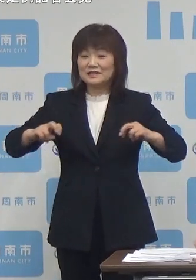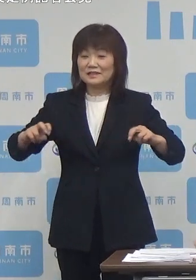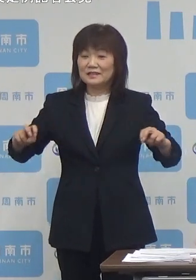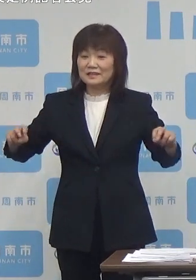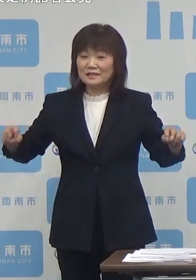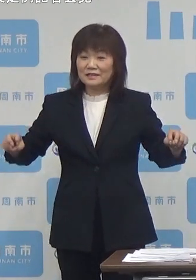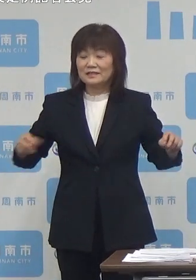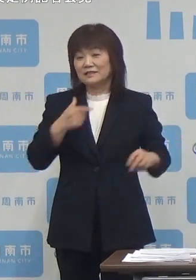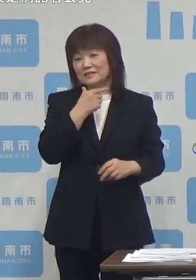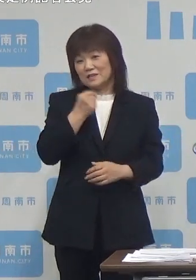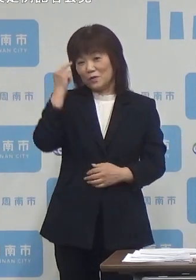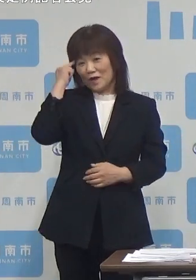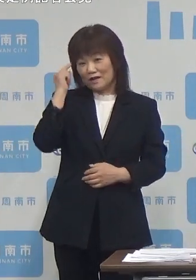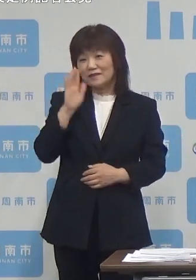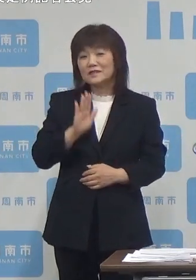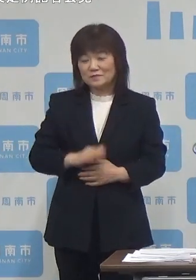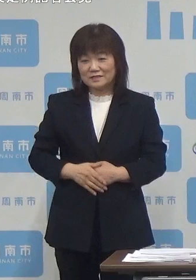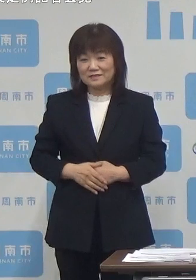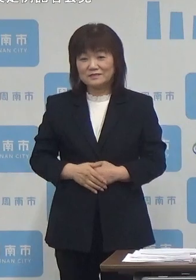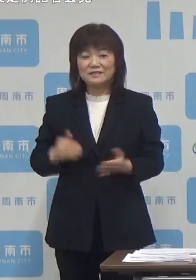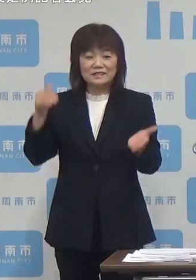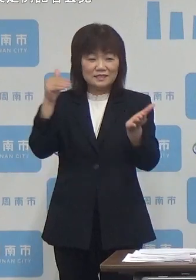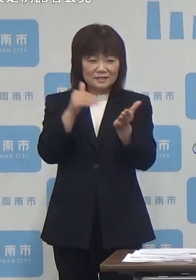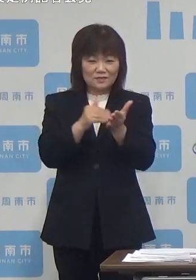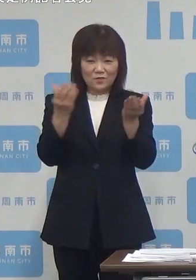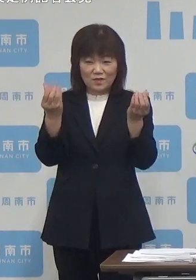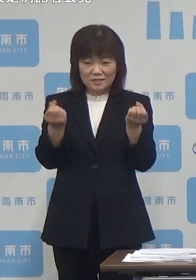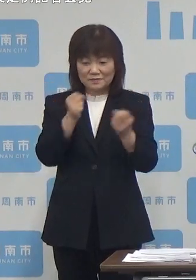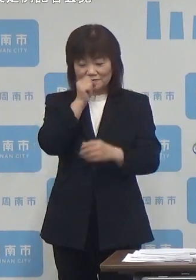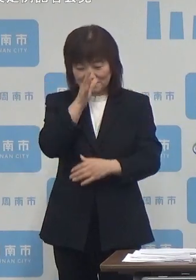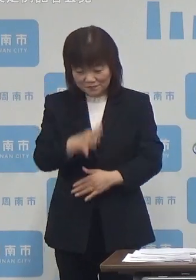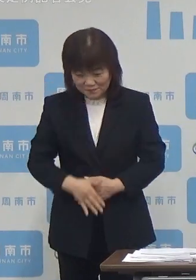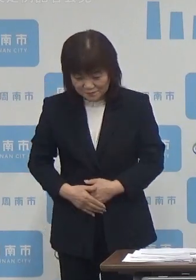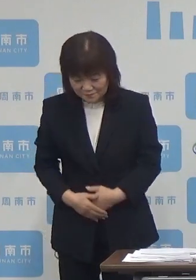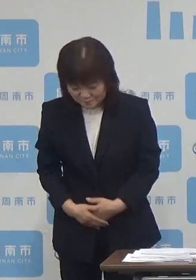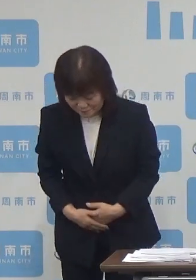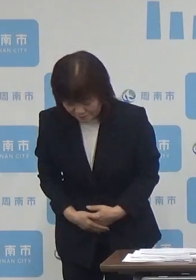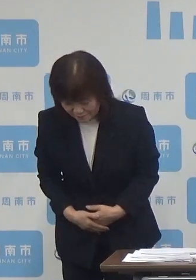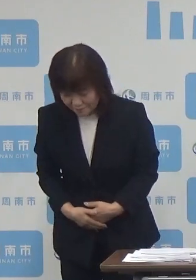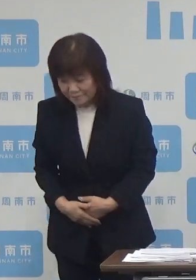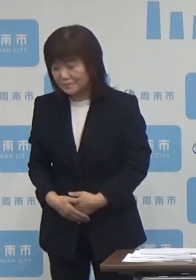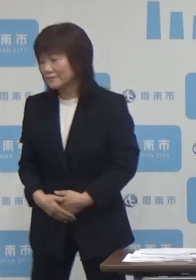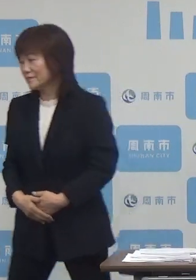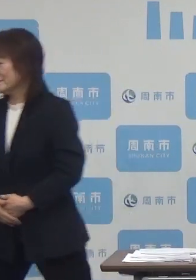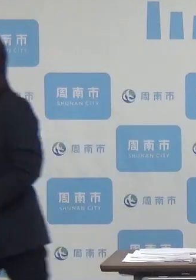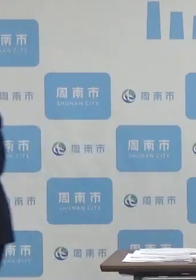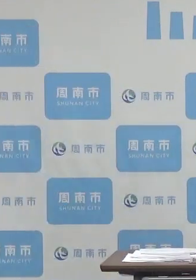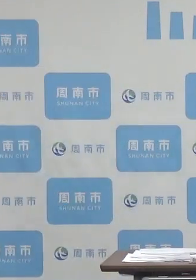きたいと考えております。以上でございます。よろしくお願いいたします。